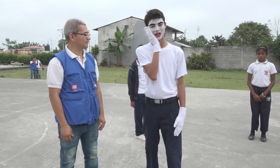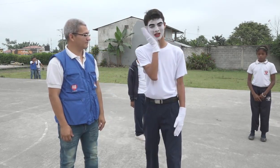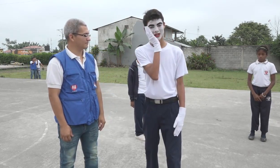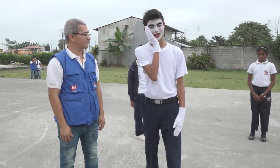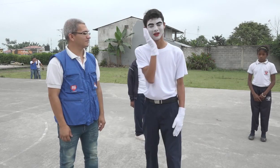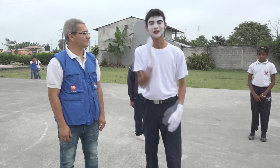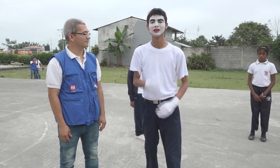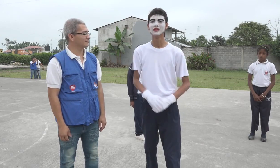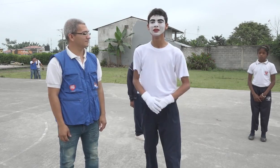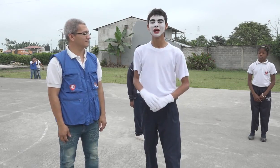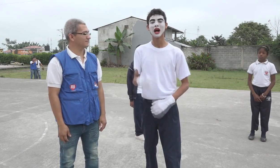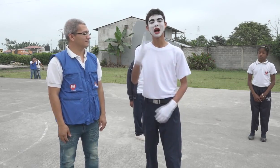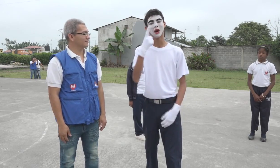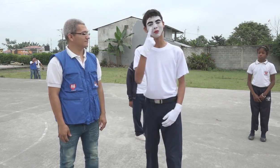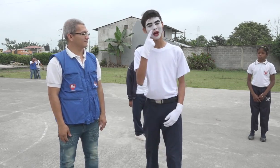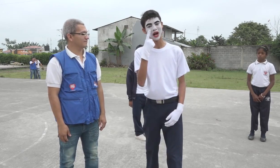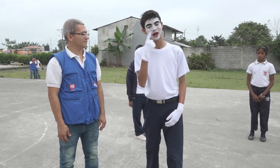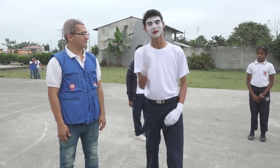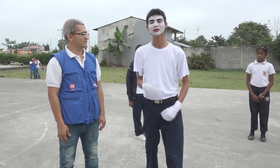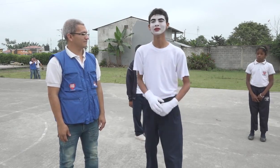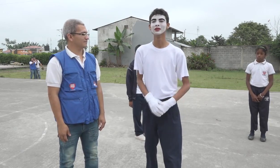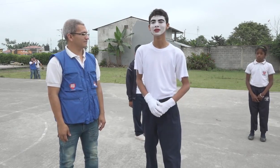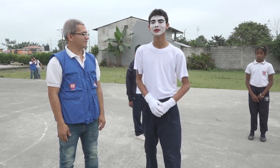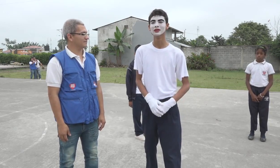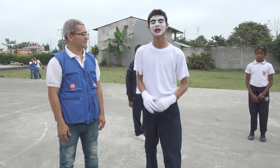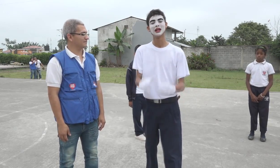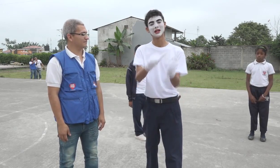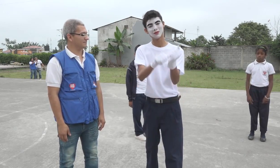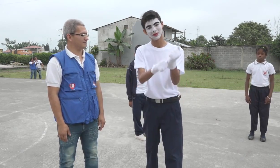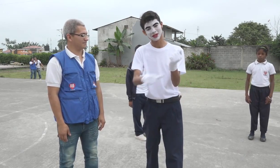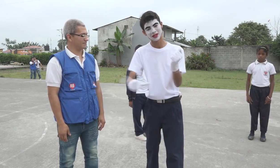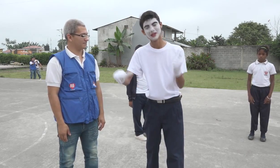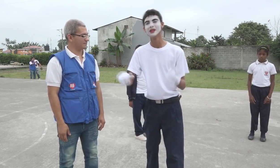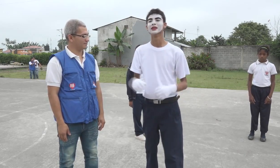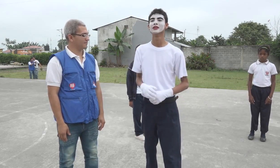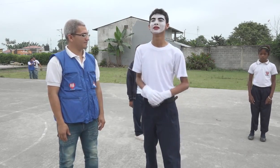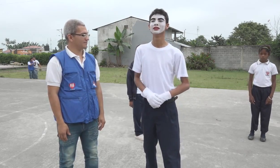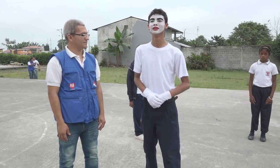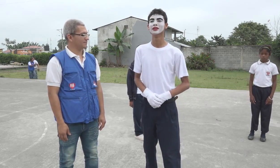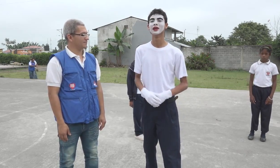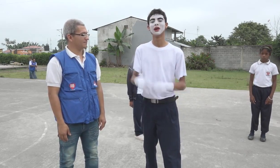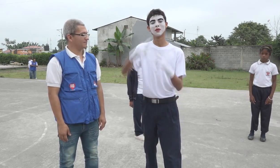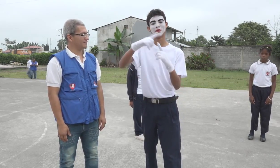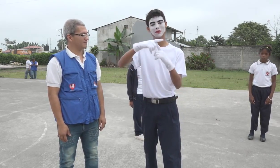Mamá, papá, hermana,